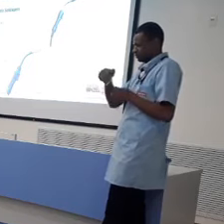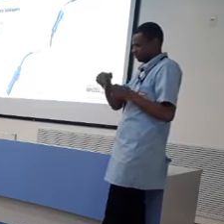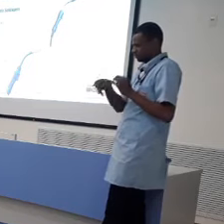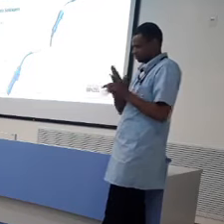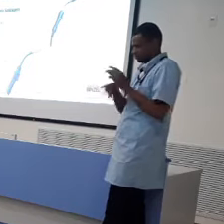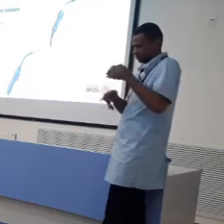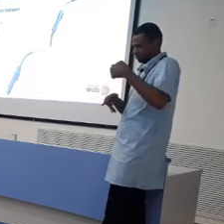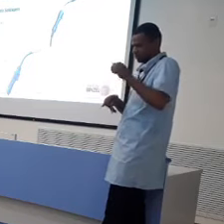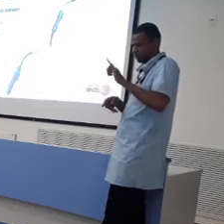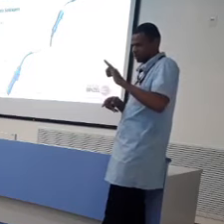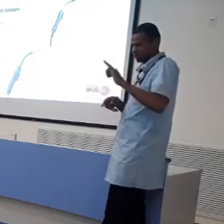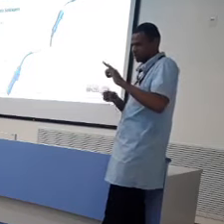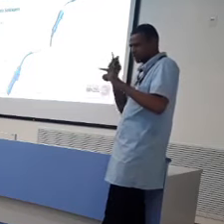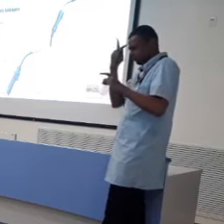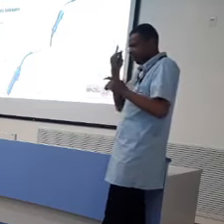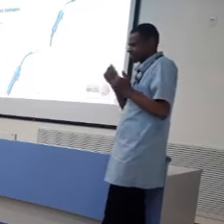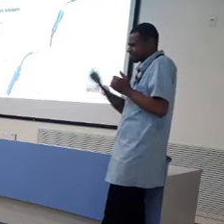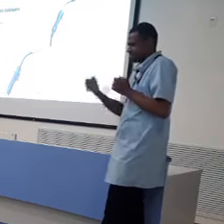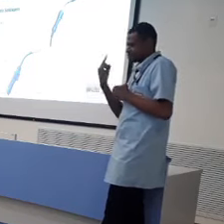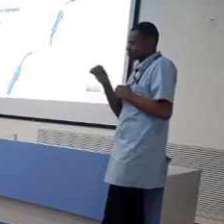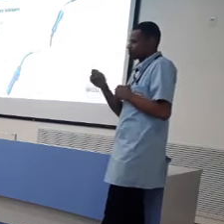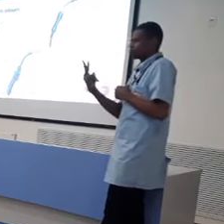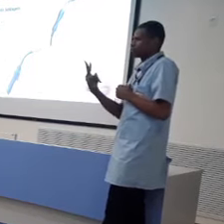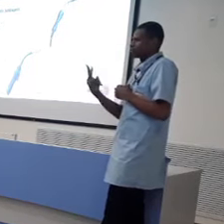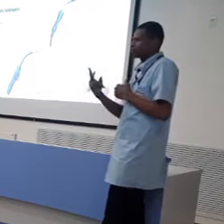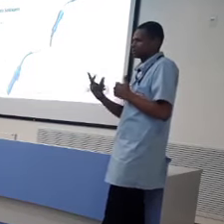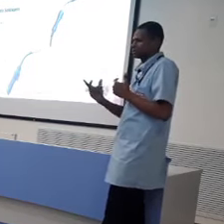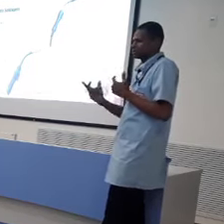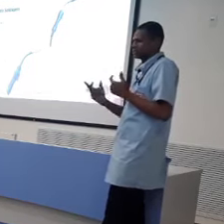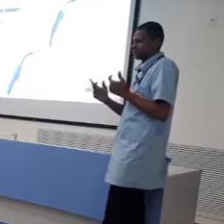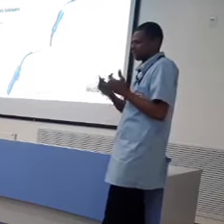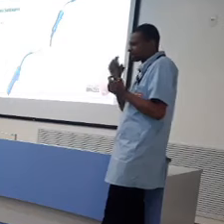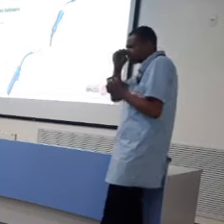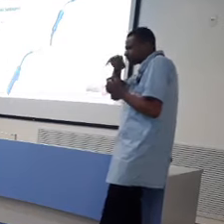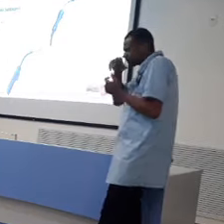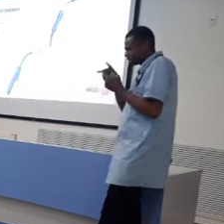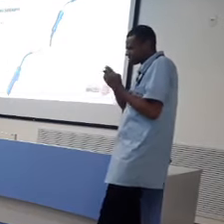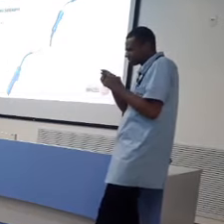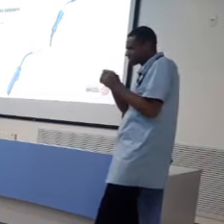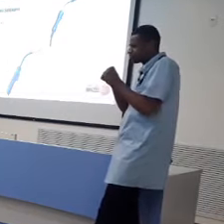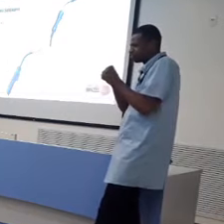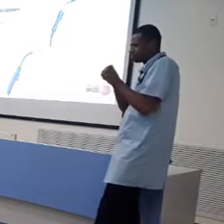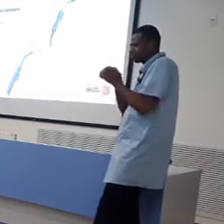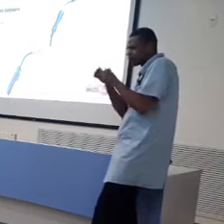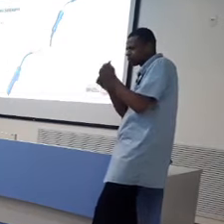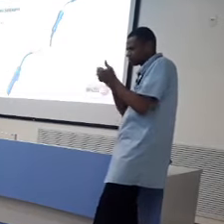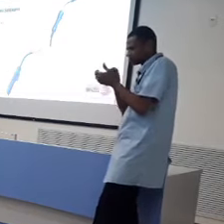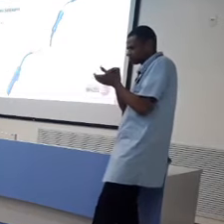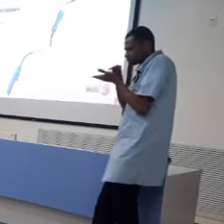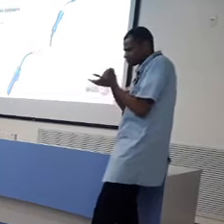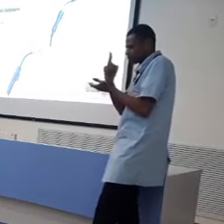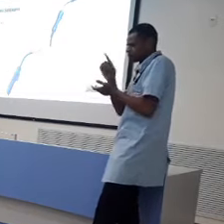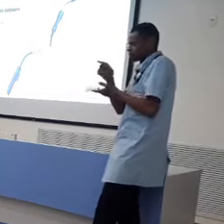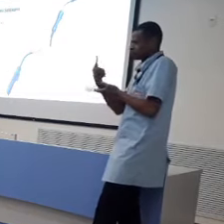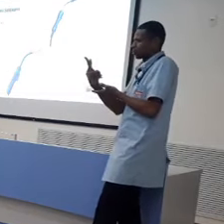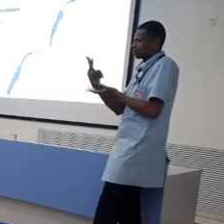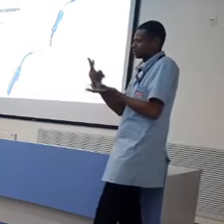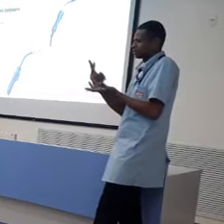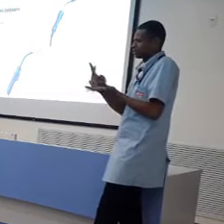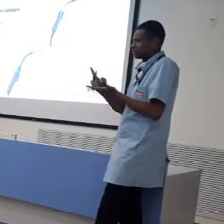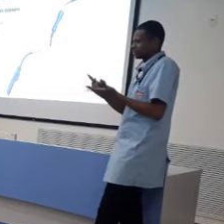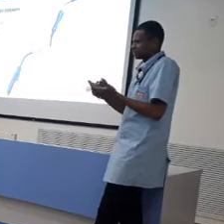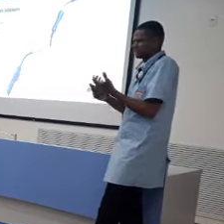cara pega, coloca o arame de 1.2, às vezes faz uma modificação ali no bico de contato, passa o arame de 1.2, vai falar,